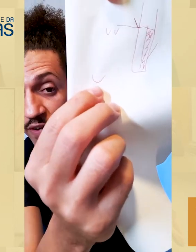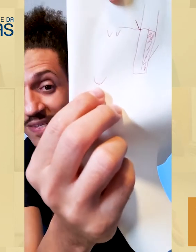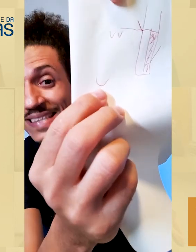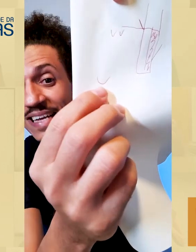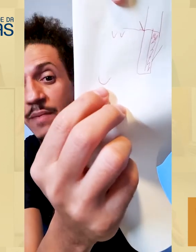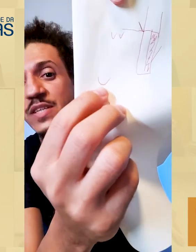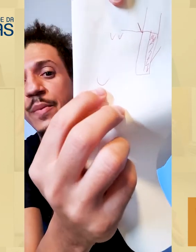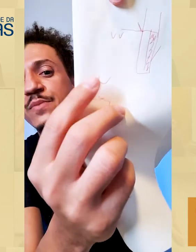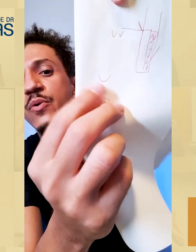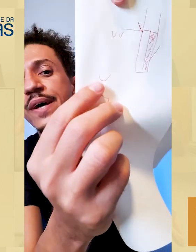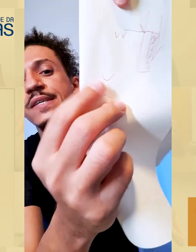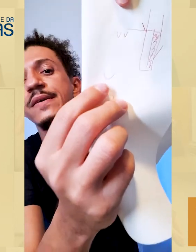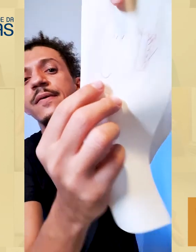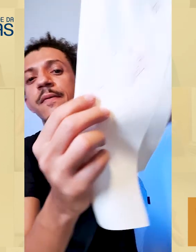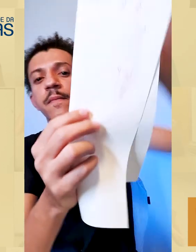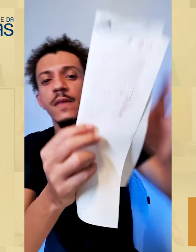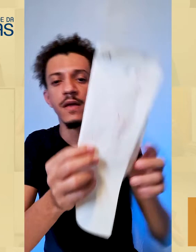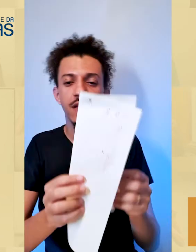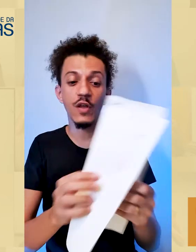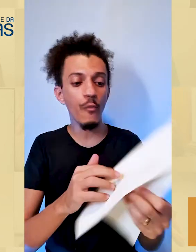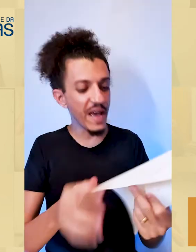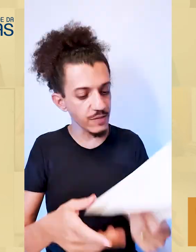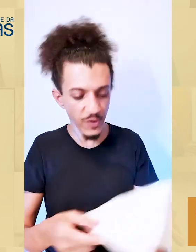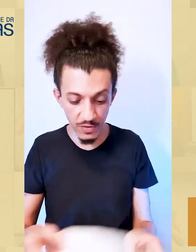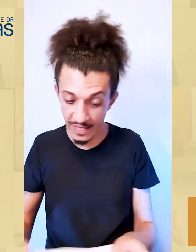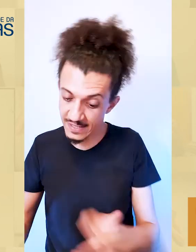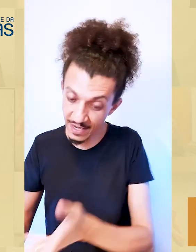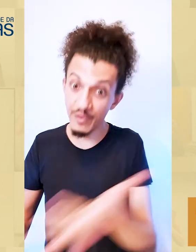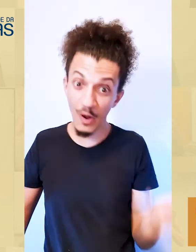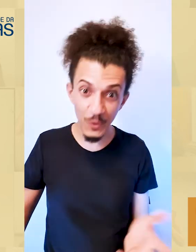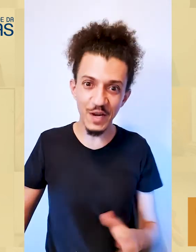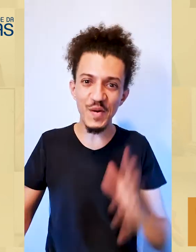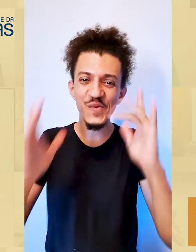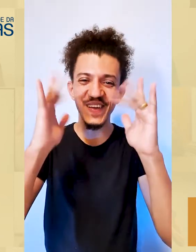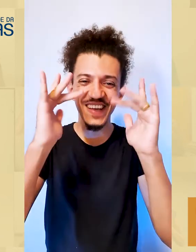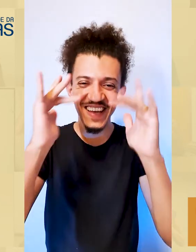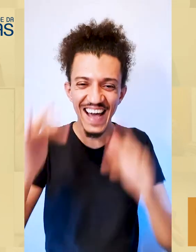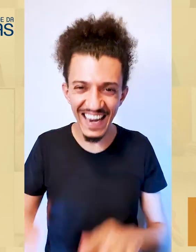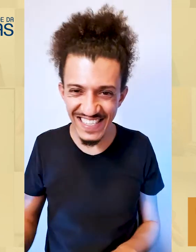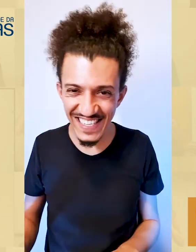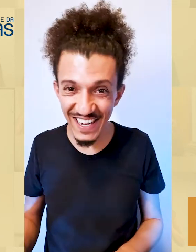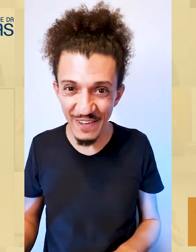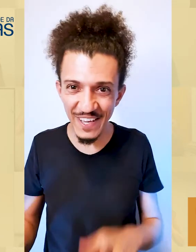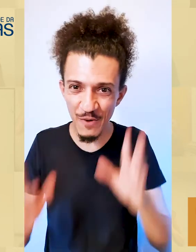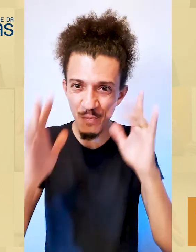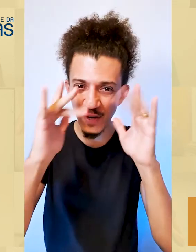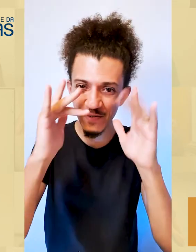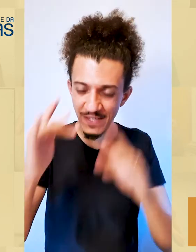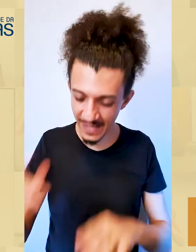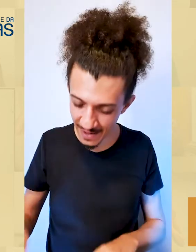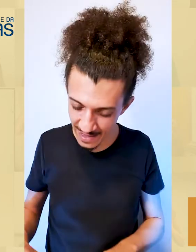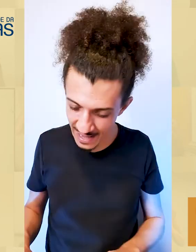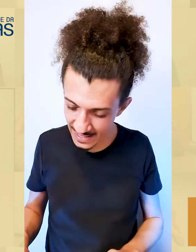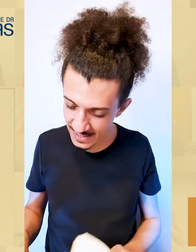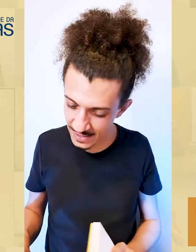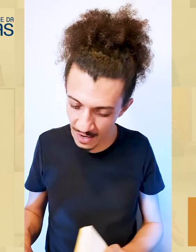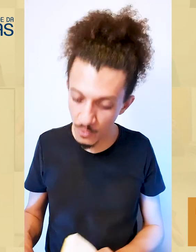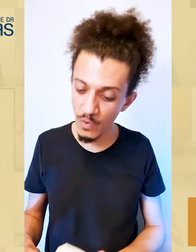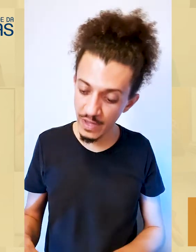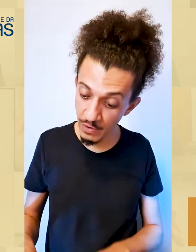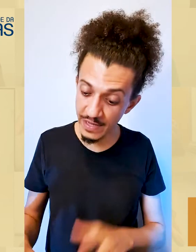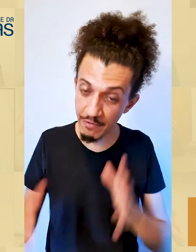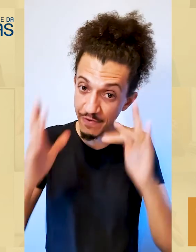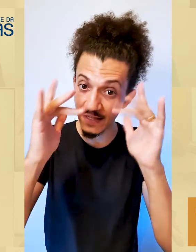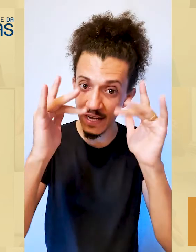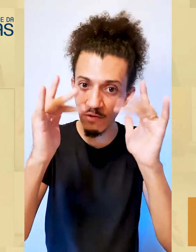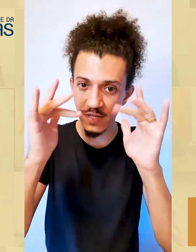mãos vão fazer exatamente a mesma coisa. Então, mesmo eu não tendo escrevido a outra mão, ali significa que eu posso fazer esse sinal